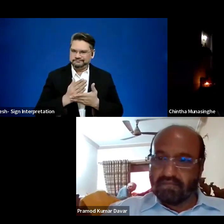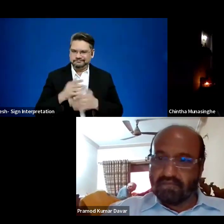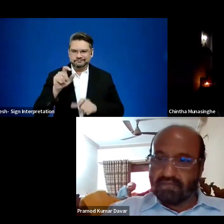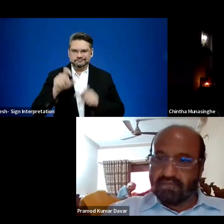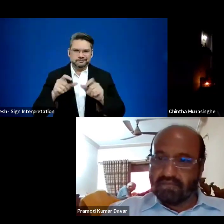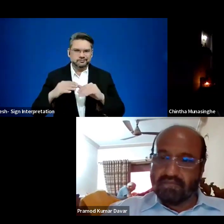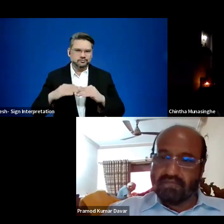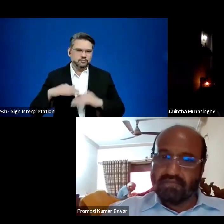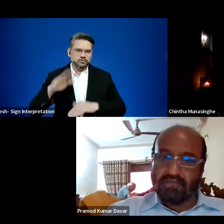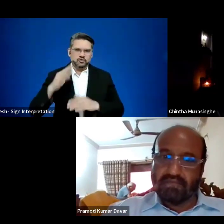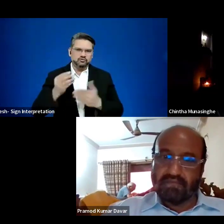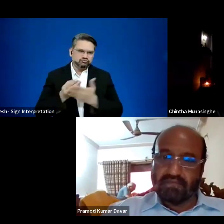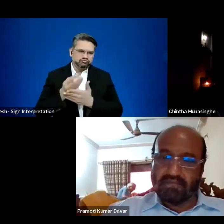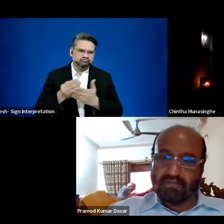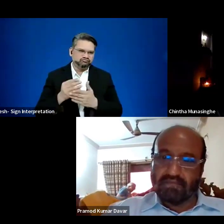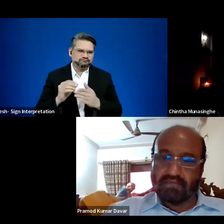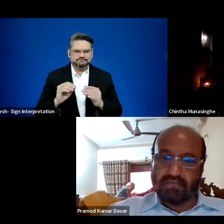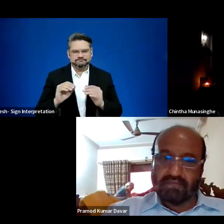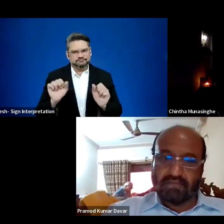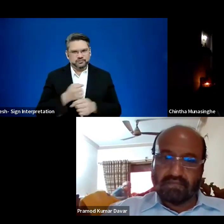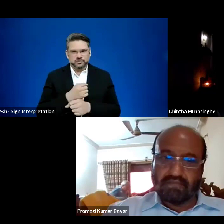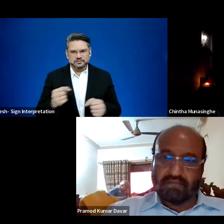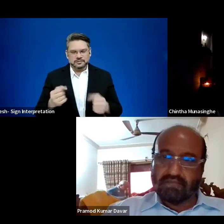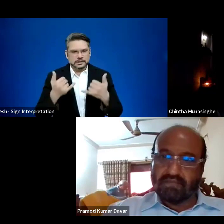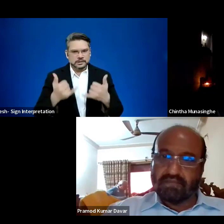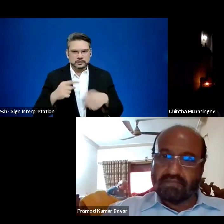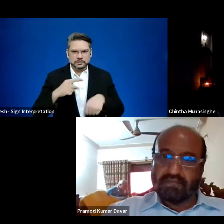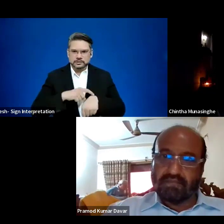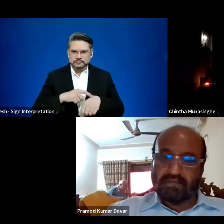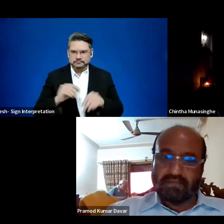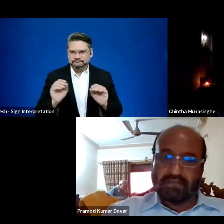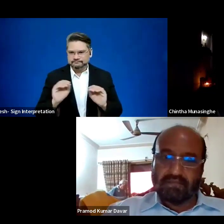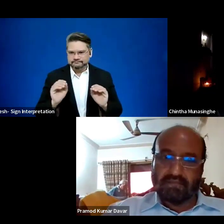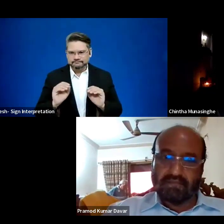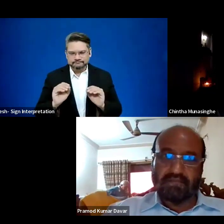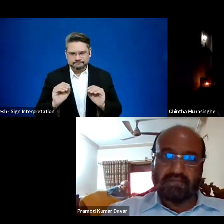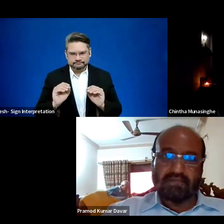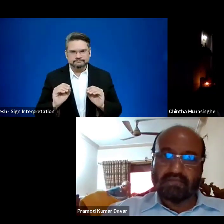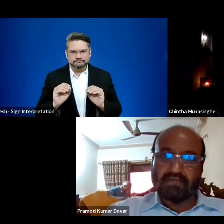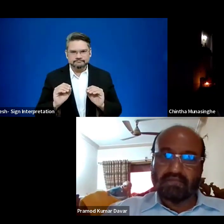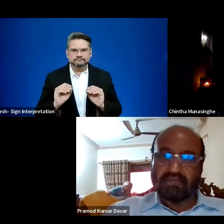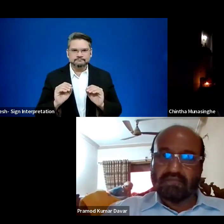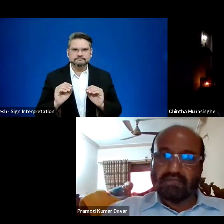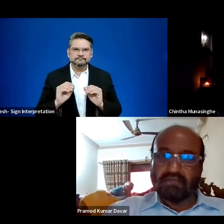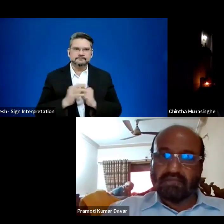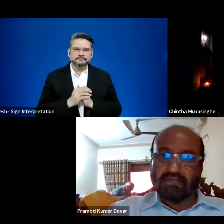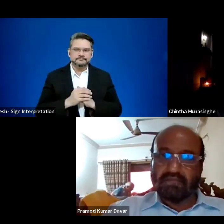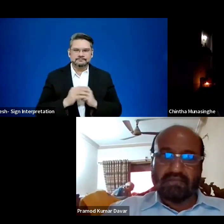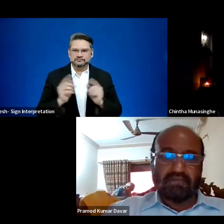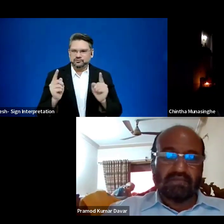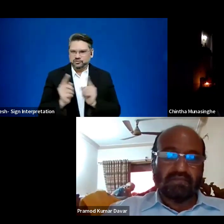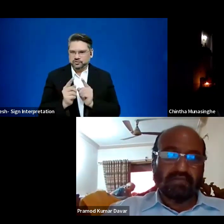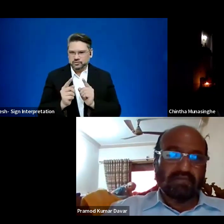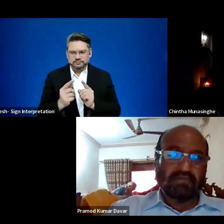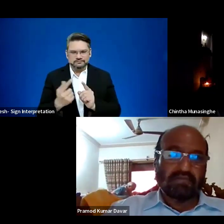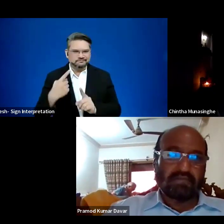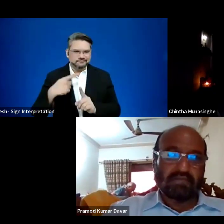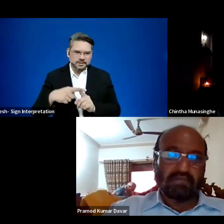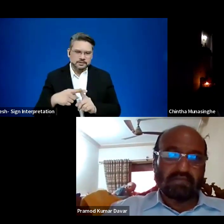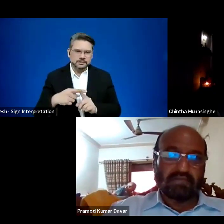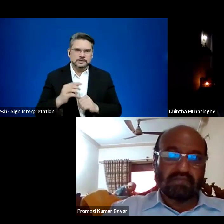我非常的抱歉，我们没有办法再让任何人发言